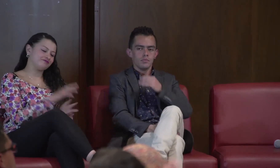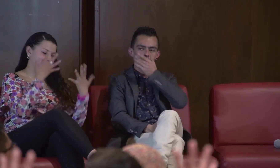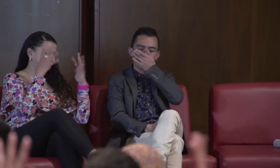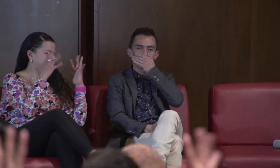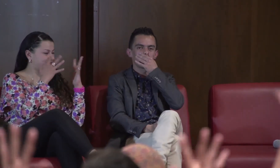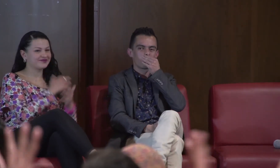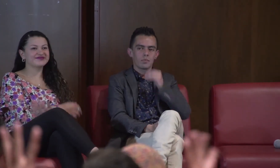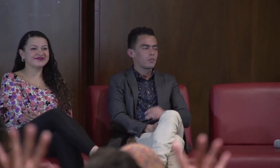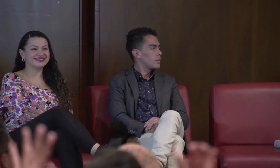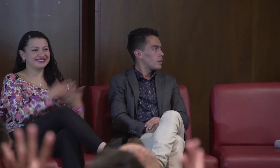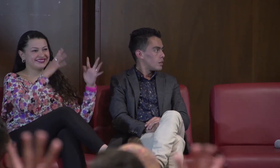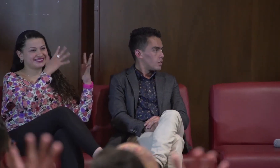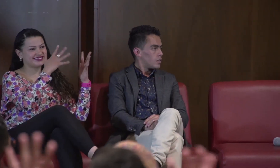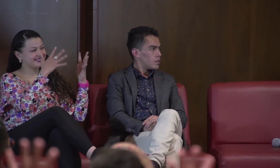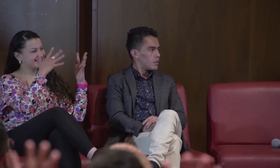la estamos construyendo.